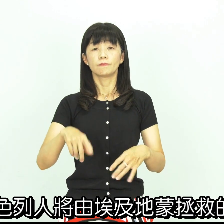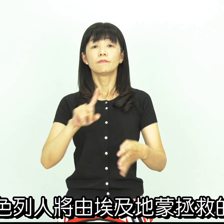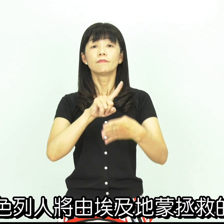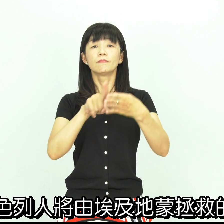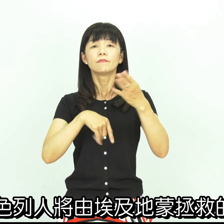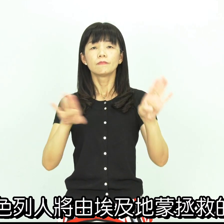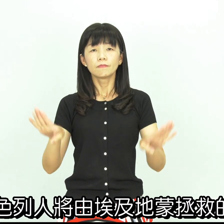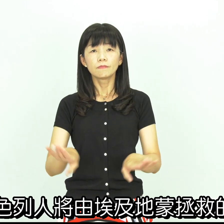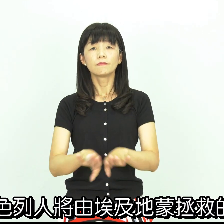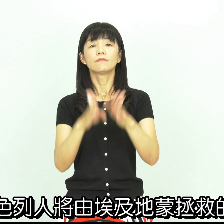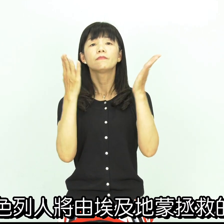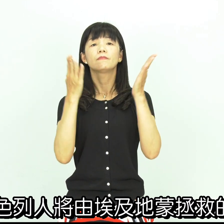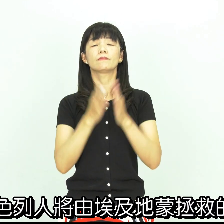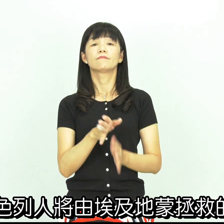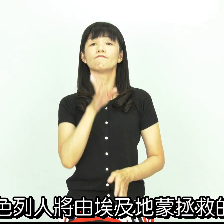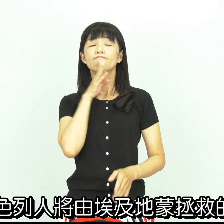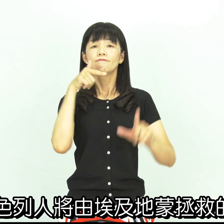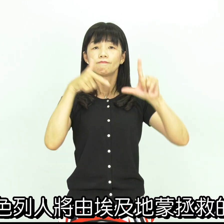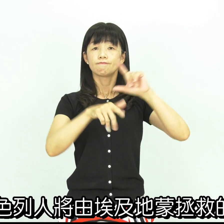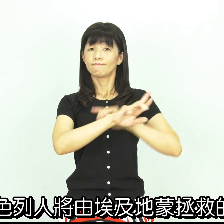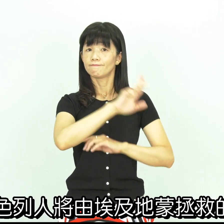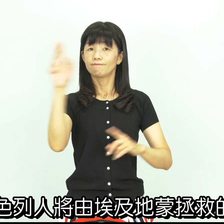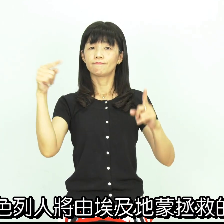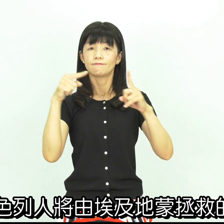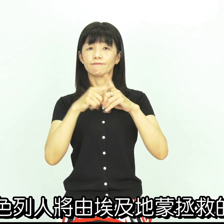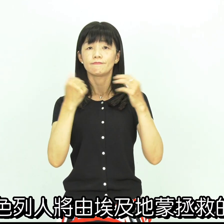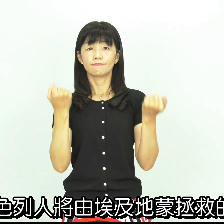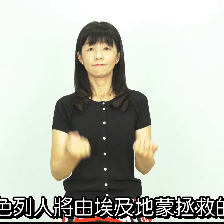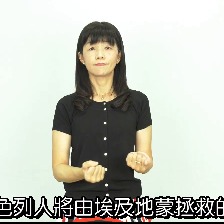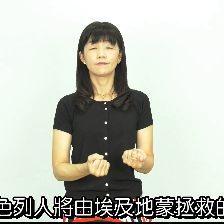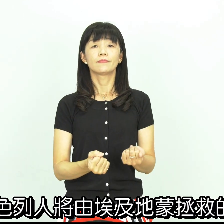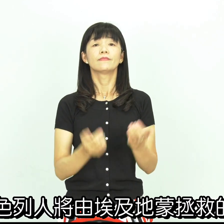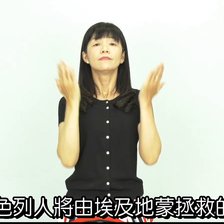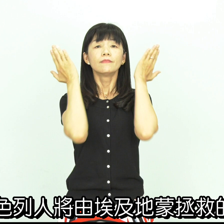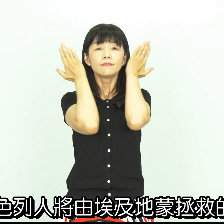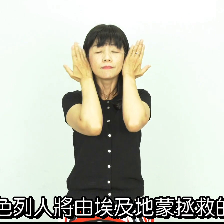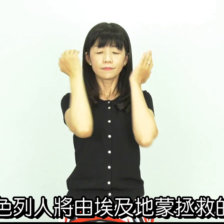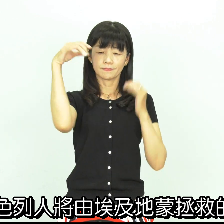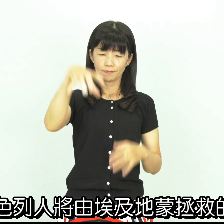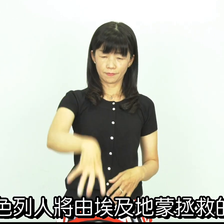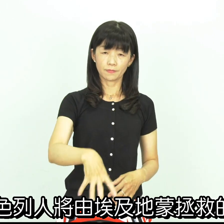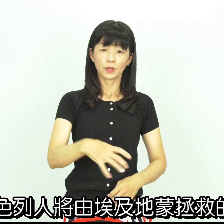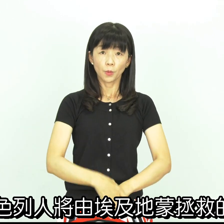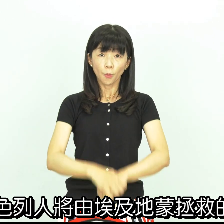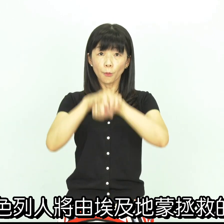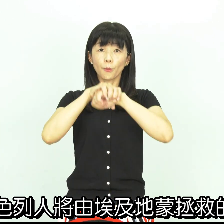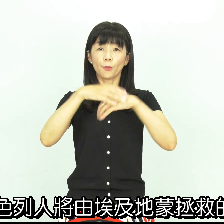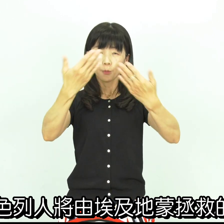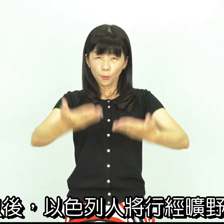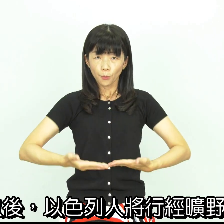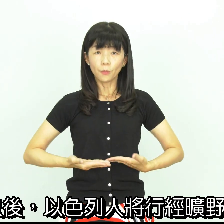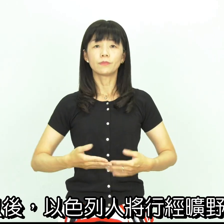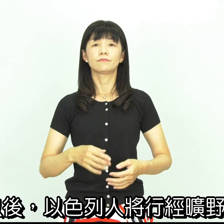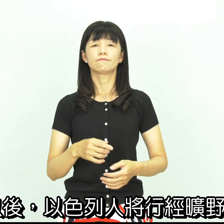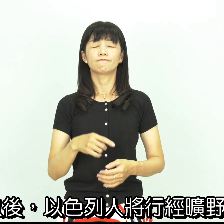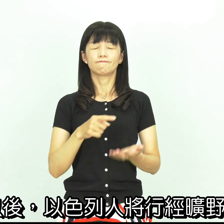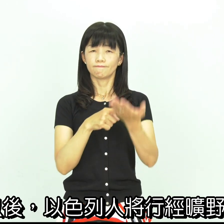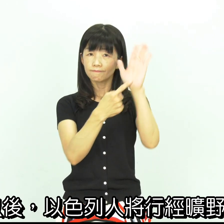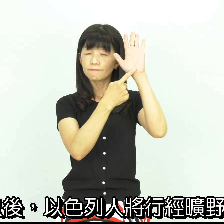是以色列人将由埃及地蒙拯救的预兆。从今以后，以